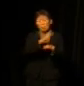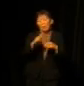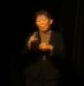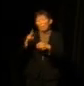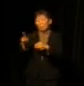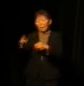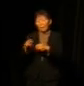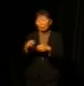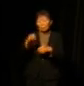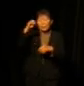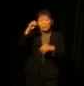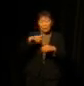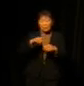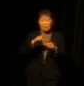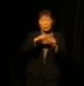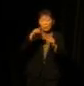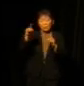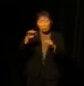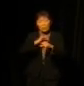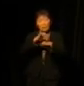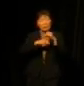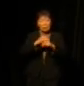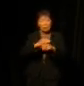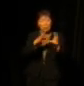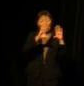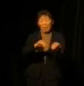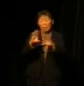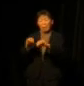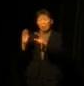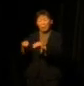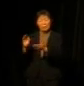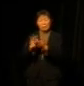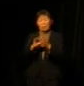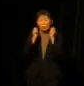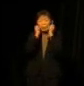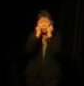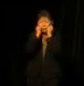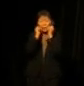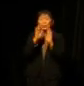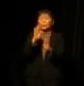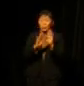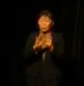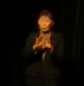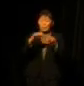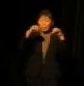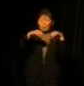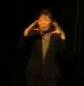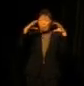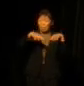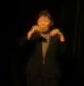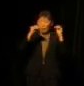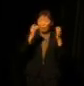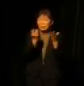由さをね、あの時ね、千葉県の方も体験したと思います。でね、電気が使えないとテレビ、パソコン、